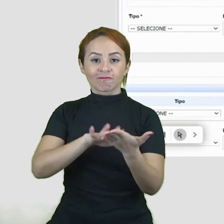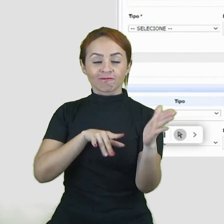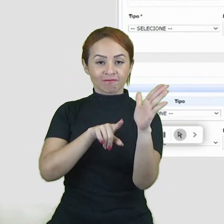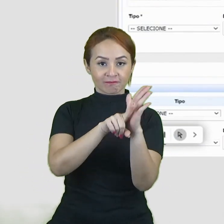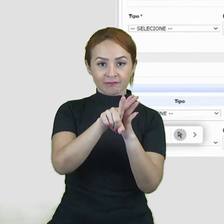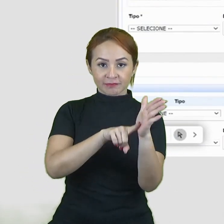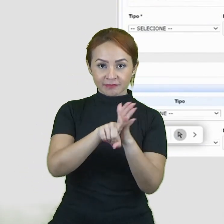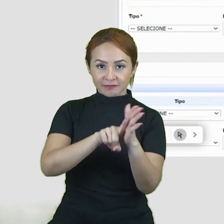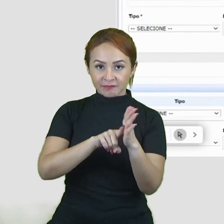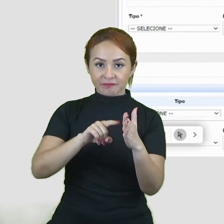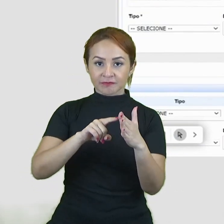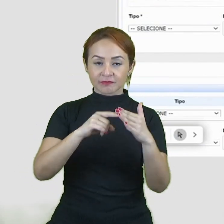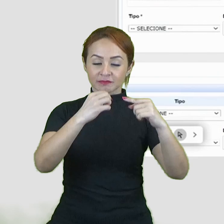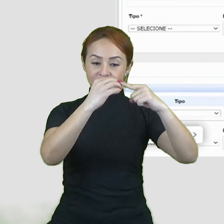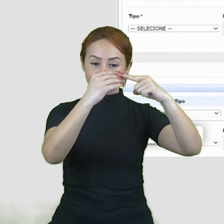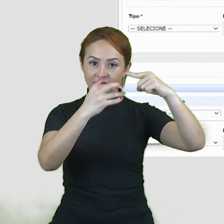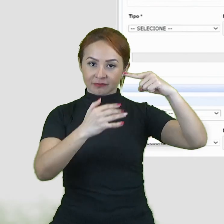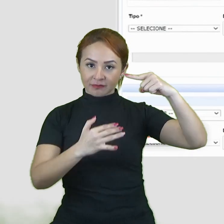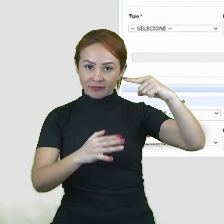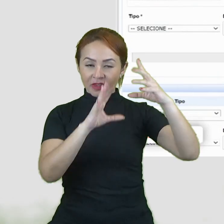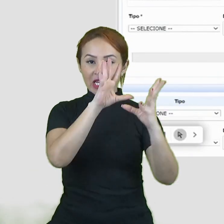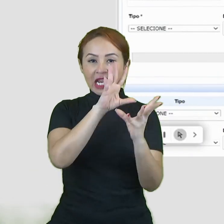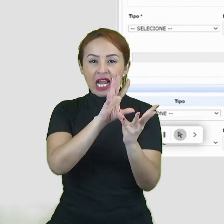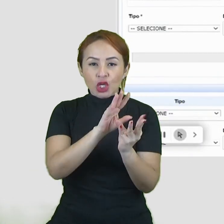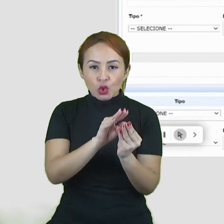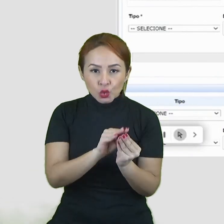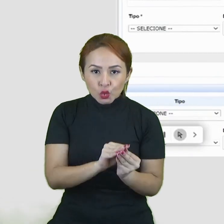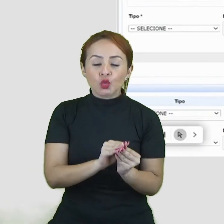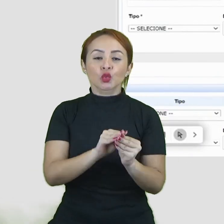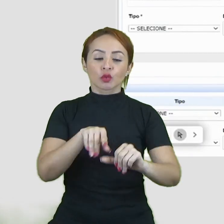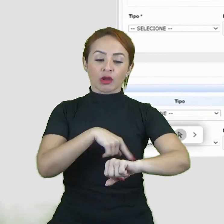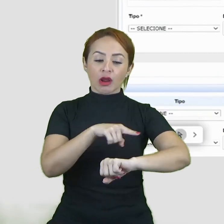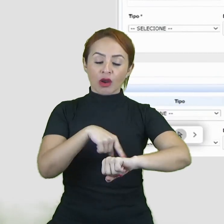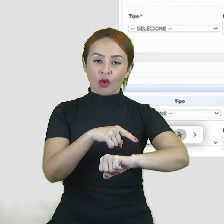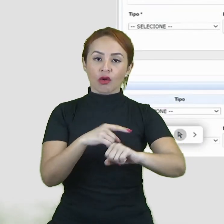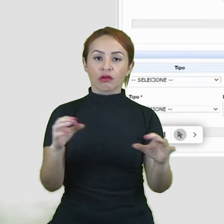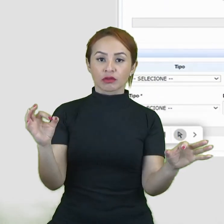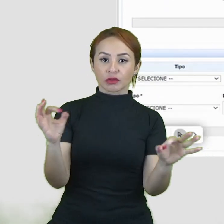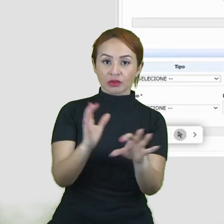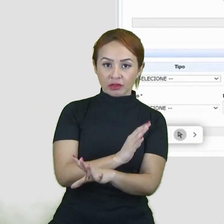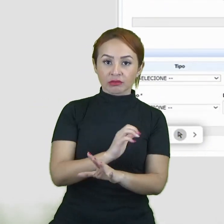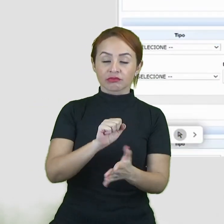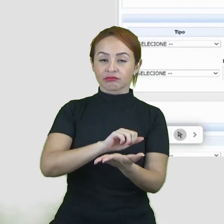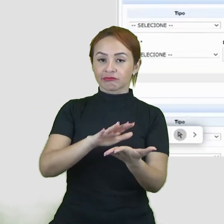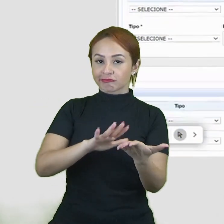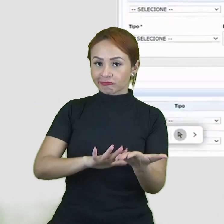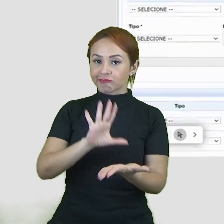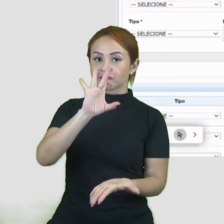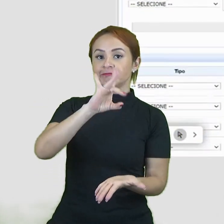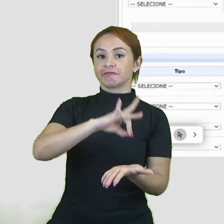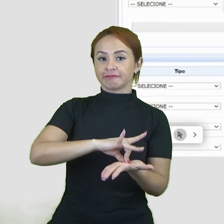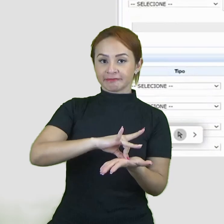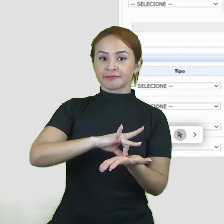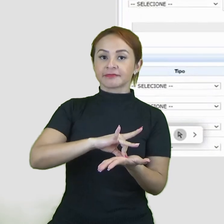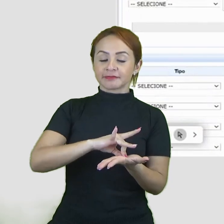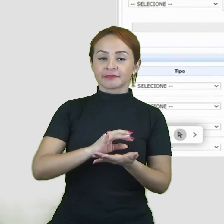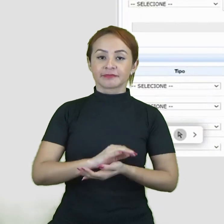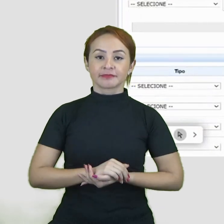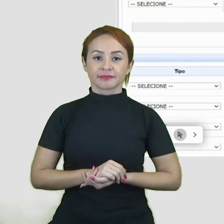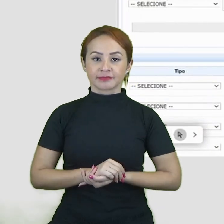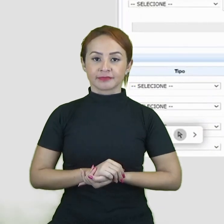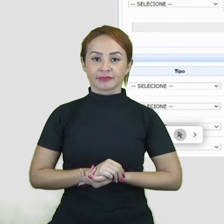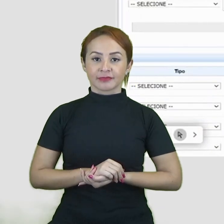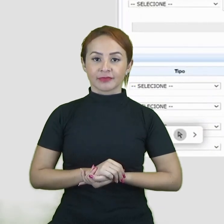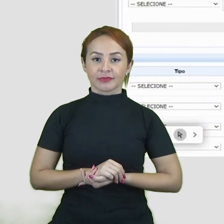pesquisa, e depois, então, um resumo do total de carga horária dessas atividades de pesquisa. Da mesma forma,